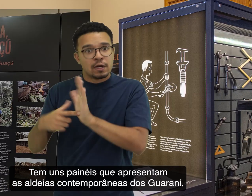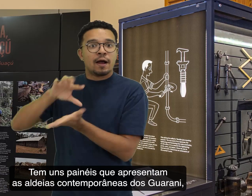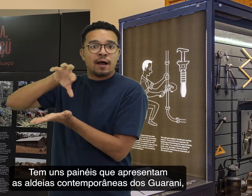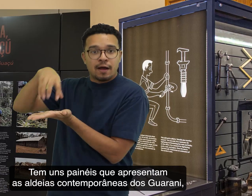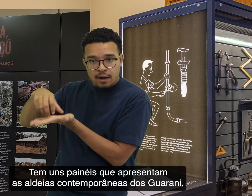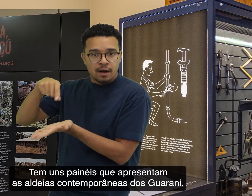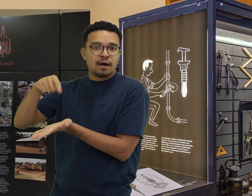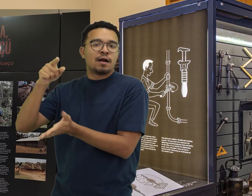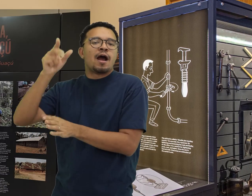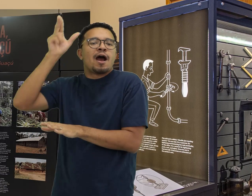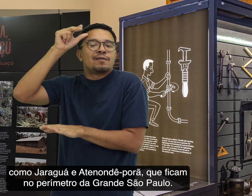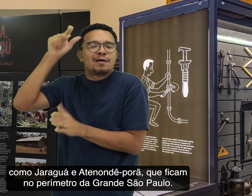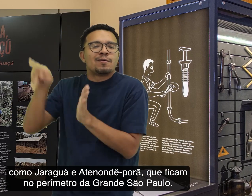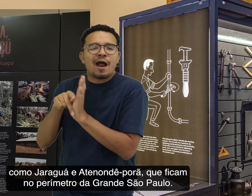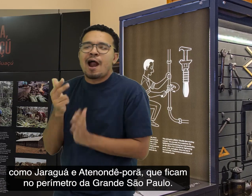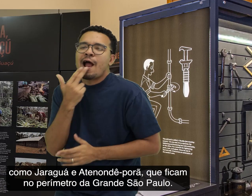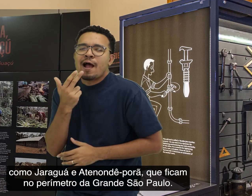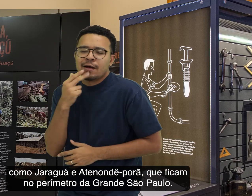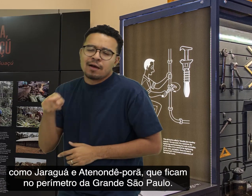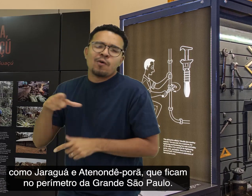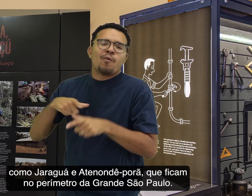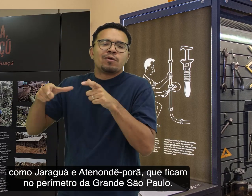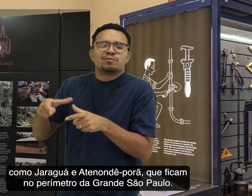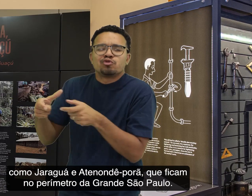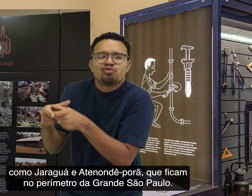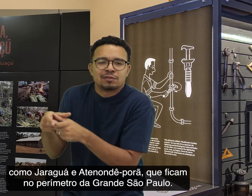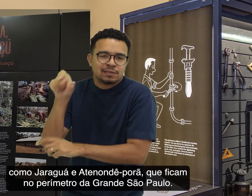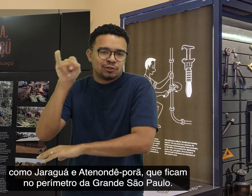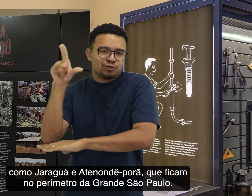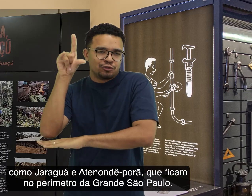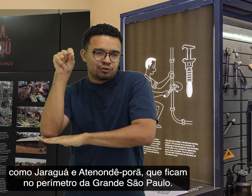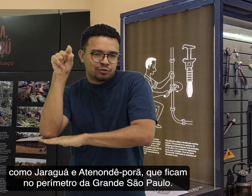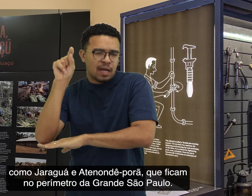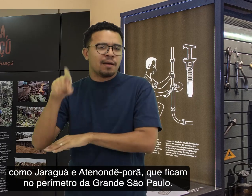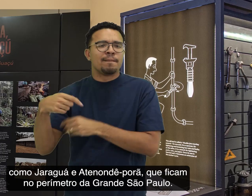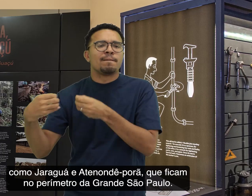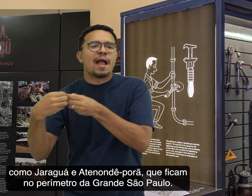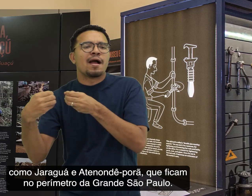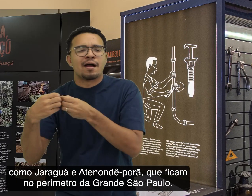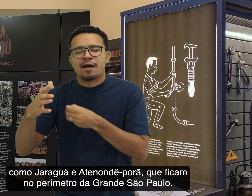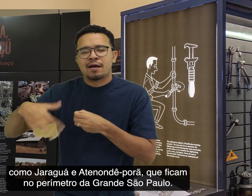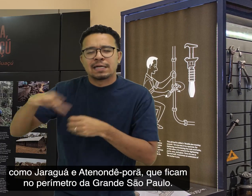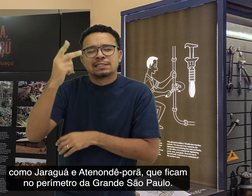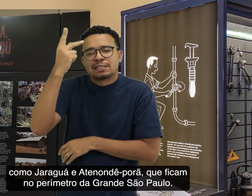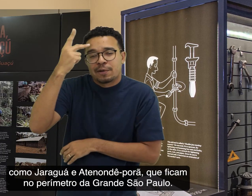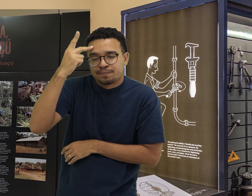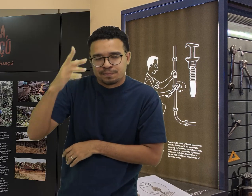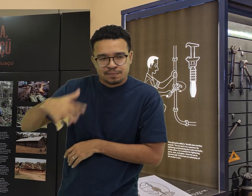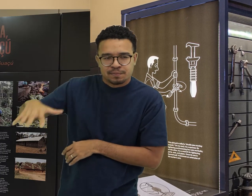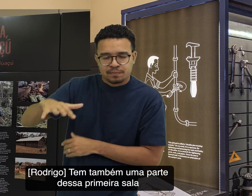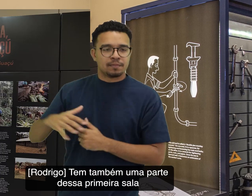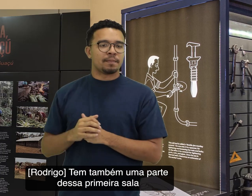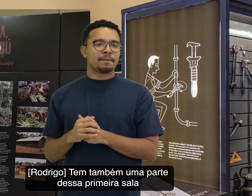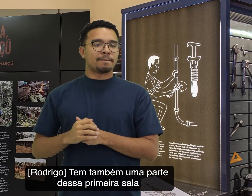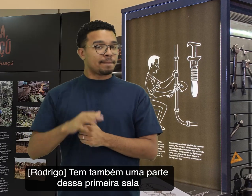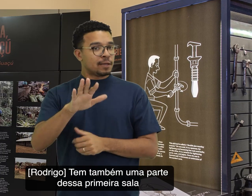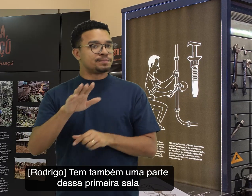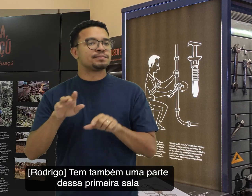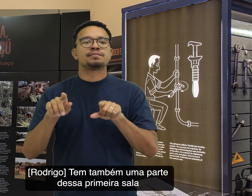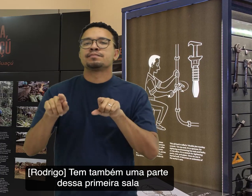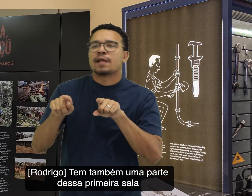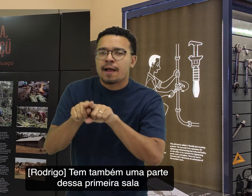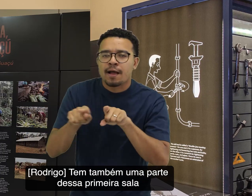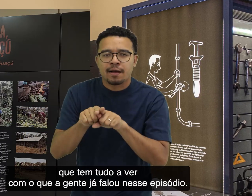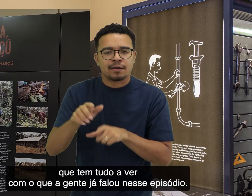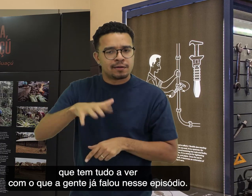aldeias contemporâneas dos Guarani, como Jaraguá e Atenondeporã, que ficam no perímetro da Grande São Paulo. Tem